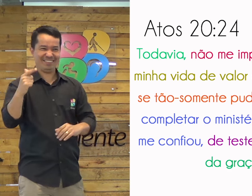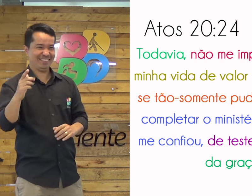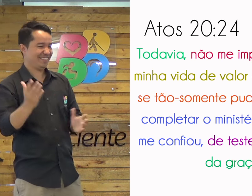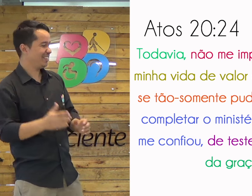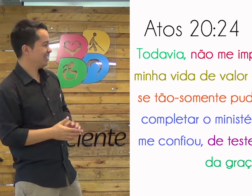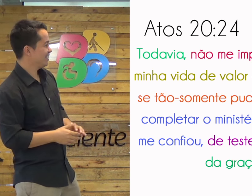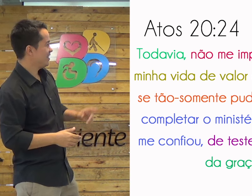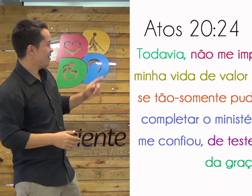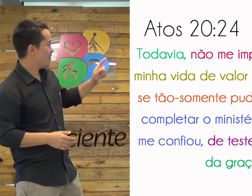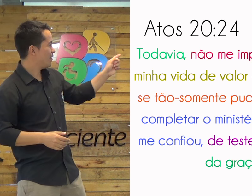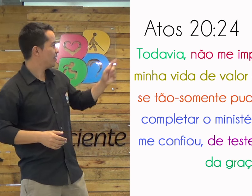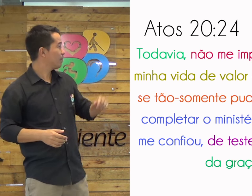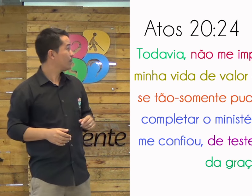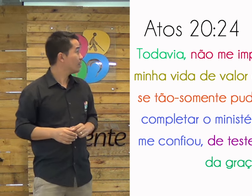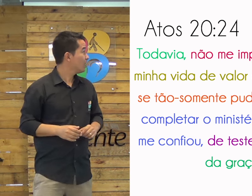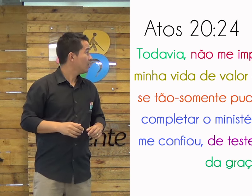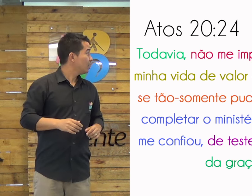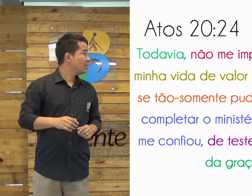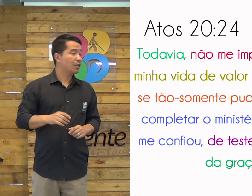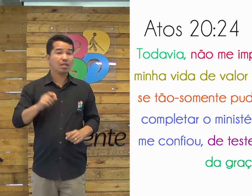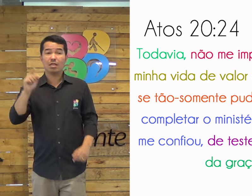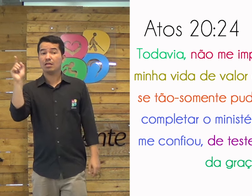Não tem significado claro, né?